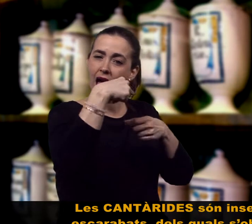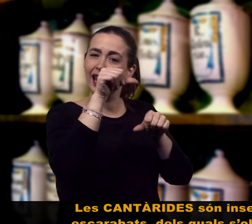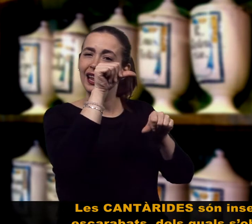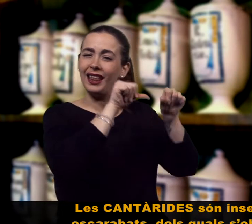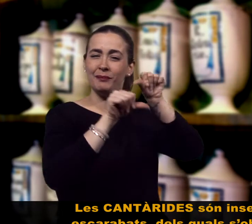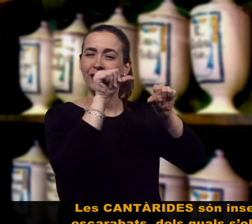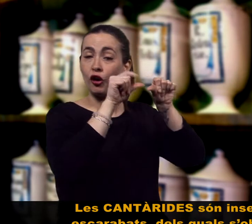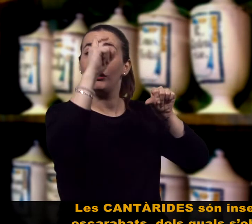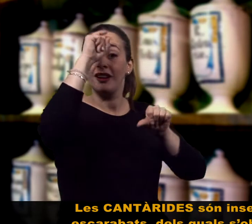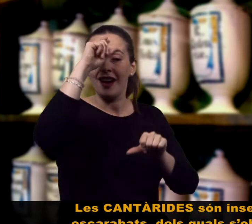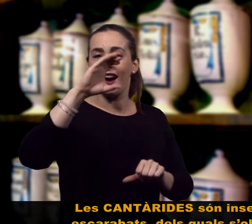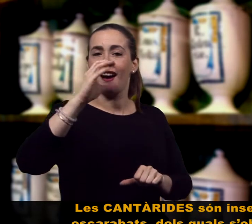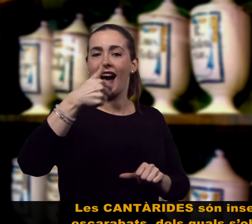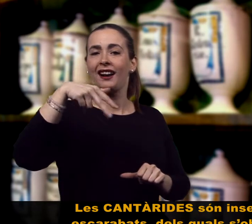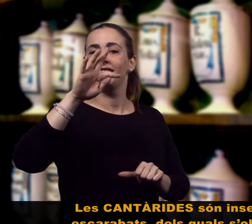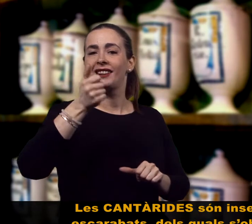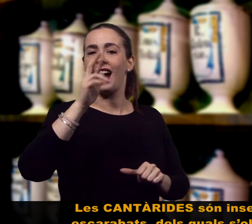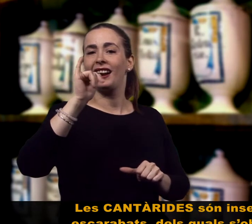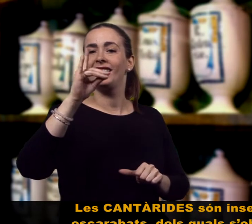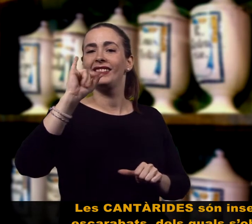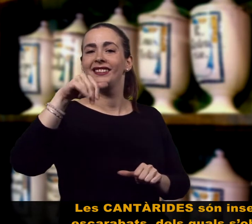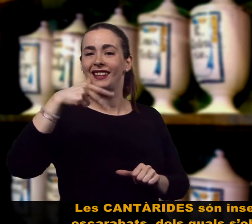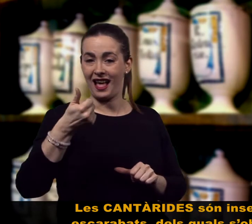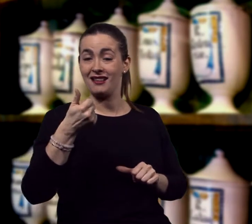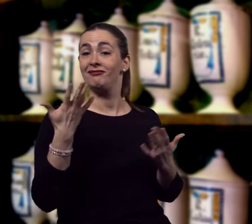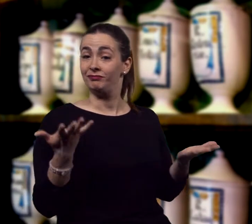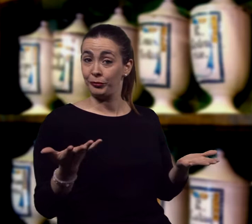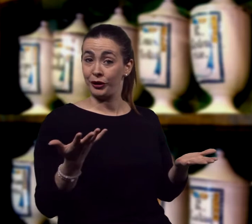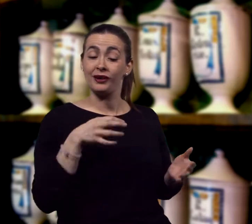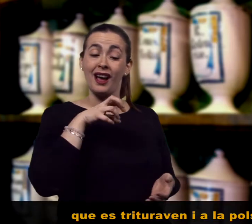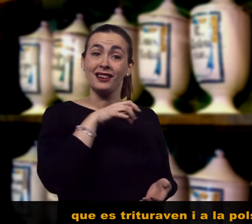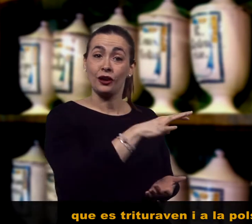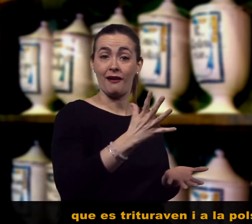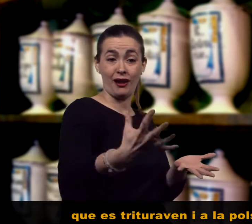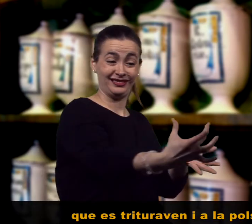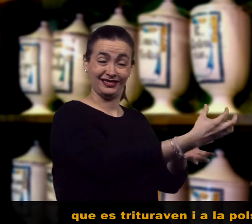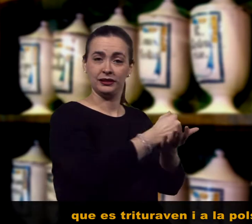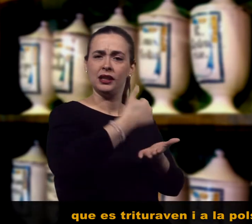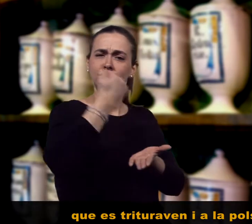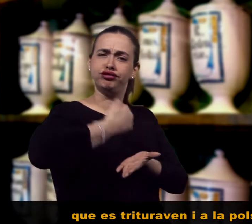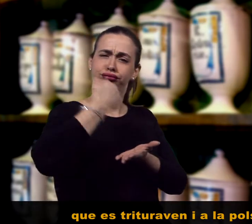per fer una substància rubefaent, basicant, estimulant i afrodisíaca.